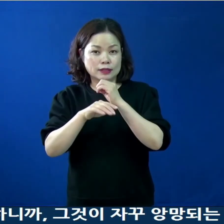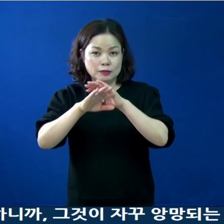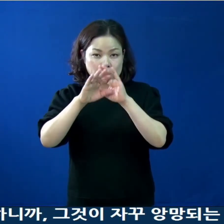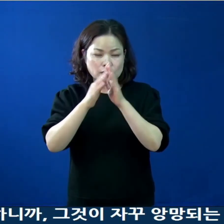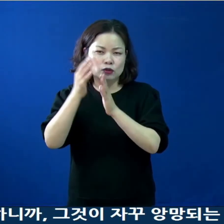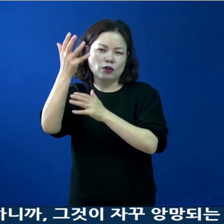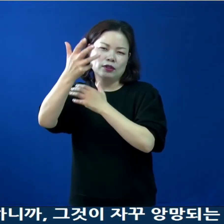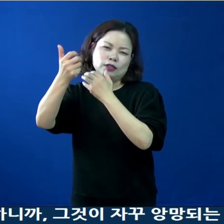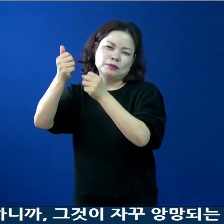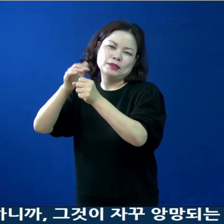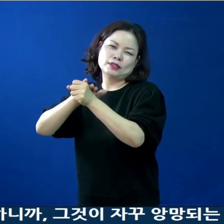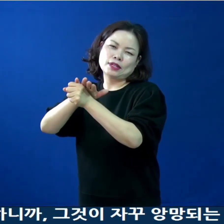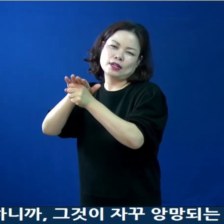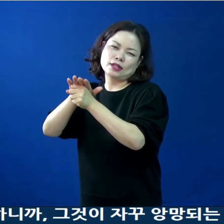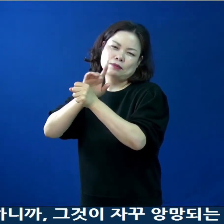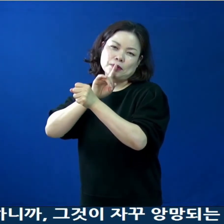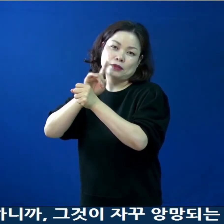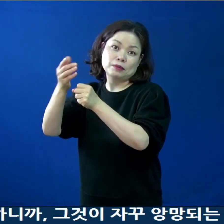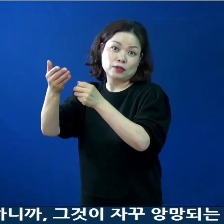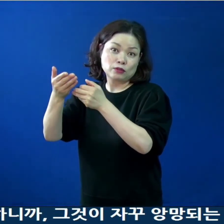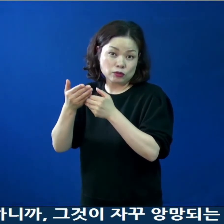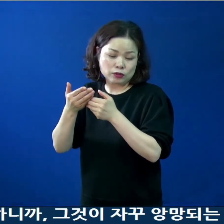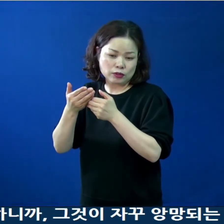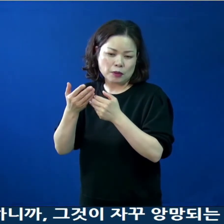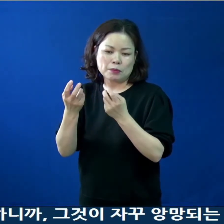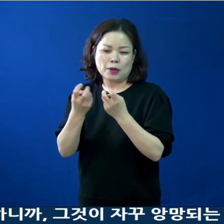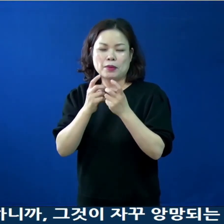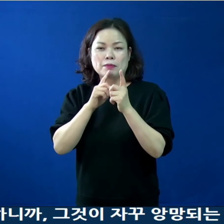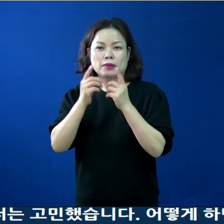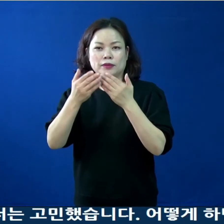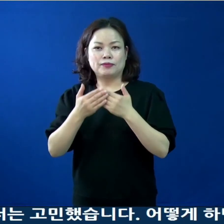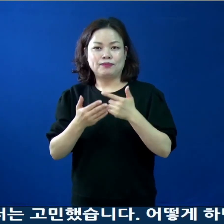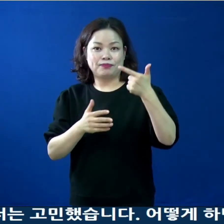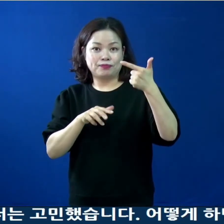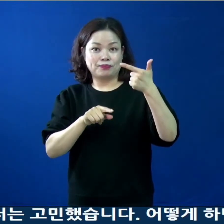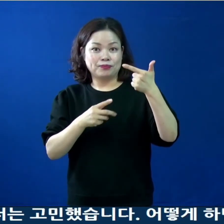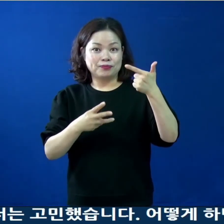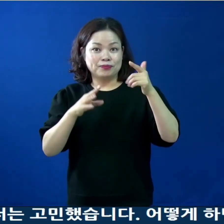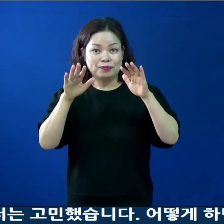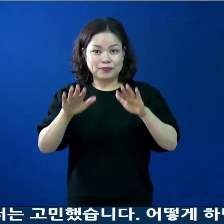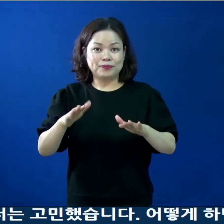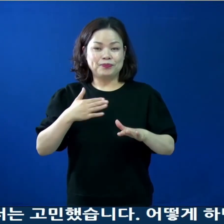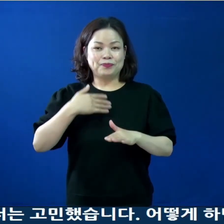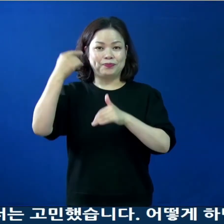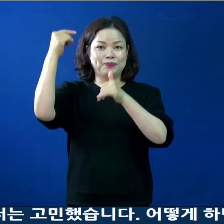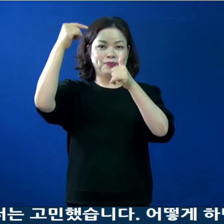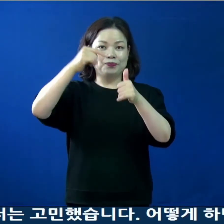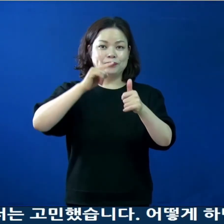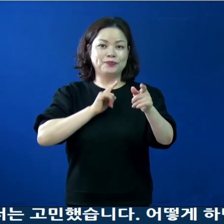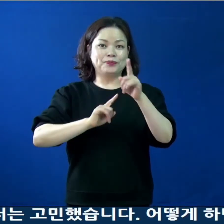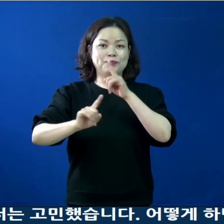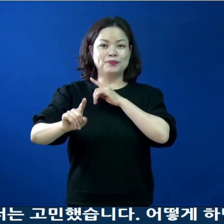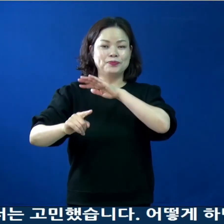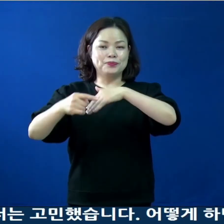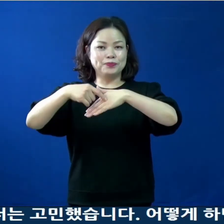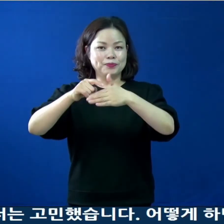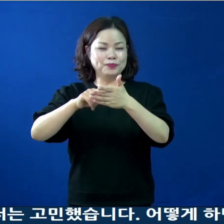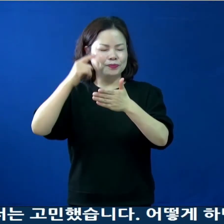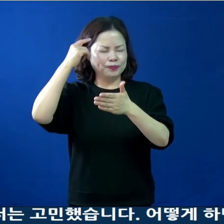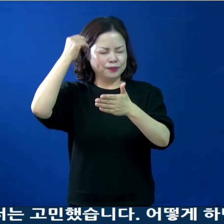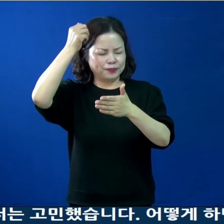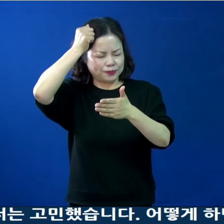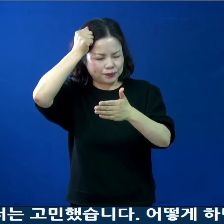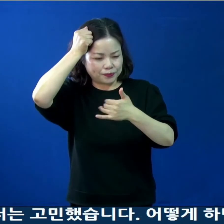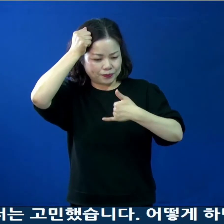내 하나님 여호와를 사랑하라, 이렇게 말씀하시고 방법을 얘기하시는데, 6절부터 오늘 내가 내게 명하는 이 말씀을 너는 마음에 새기고